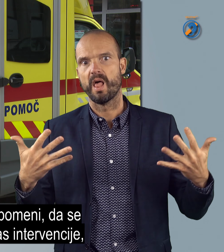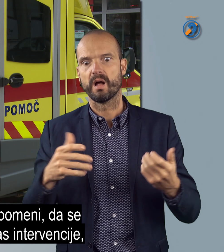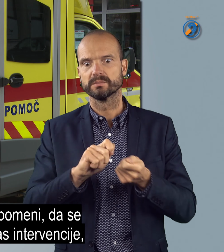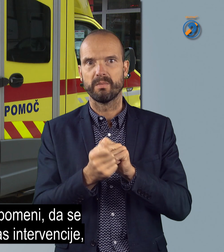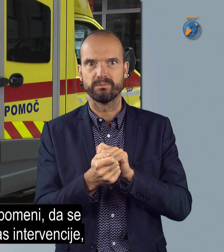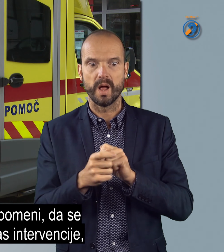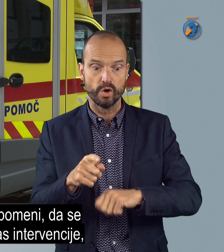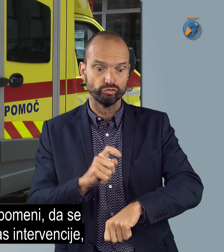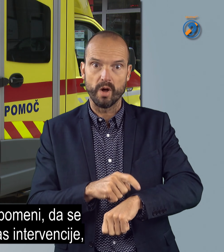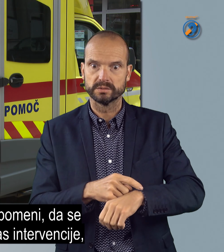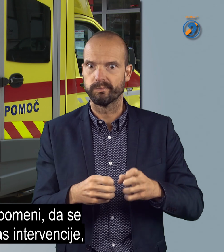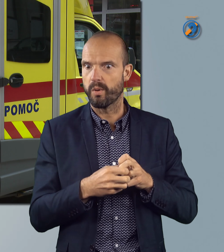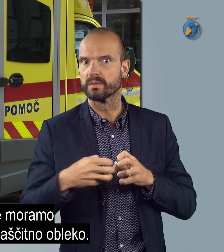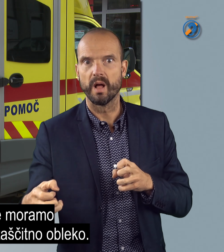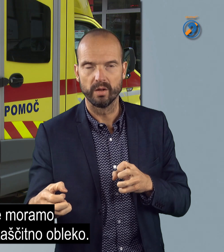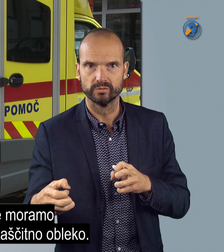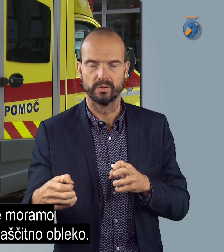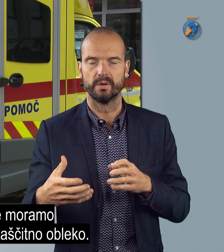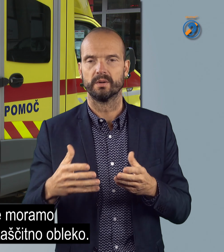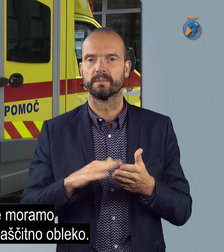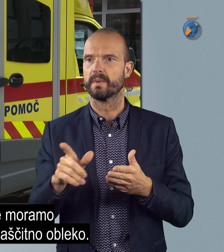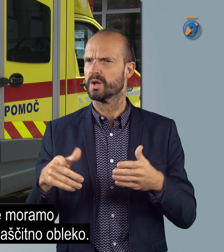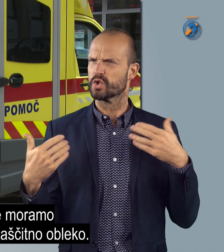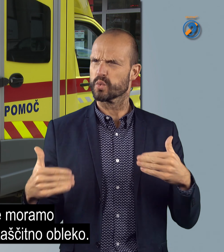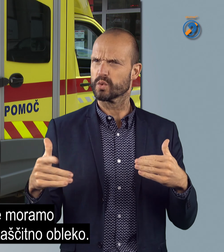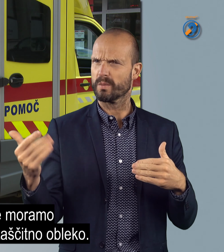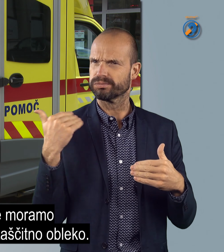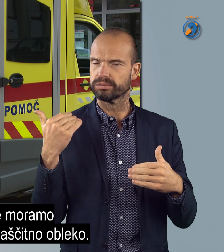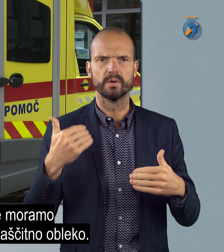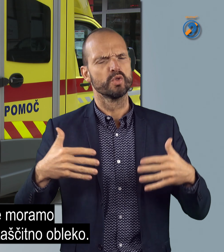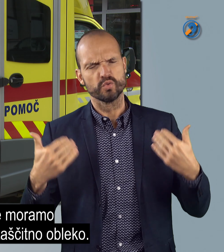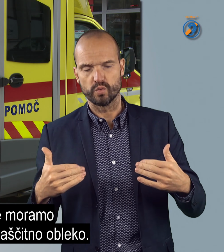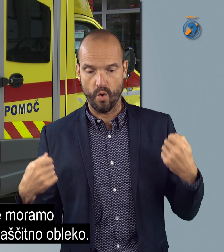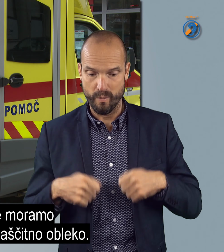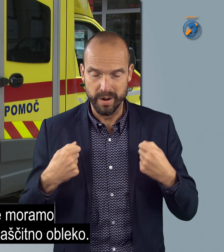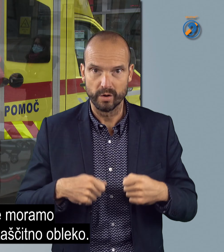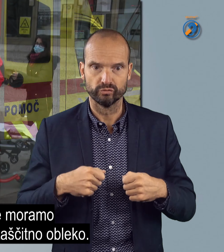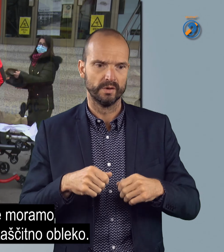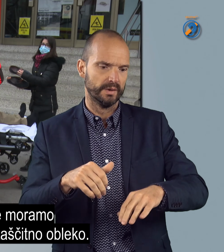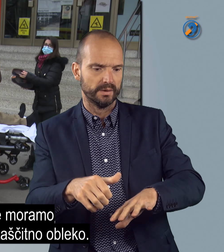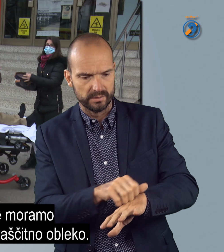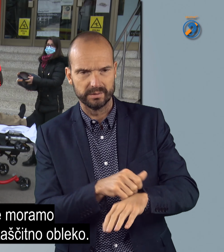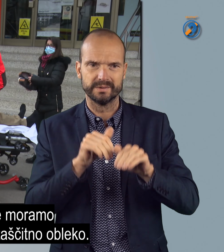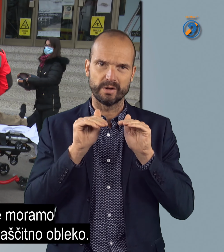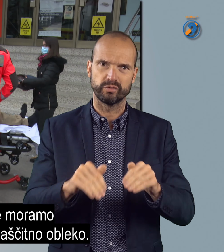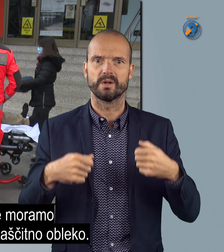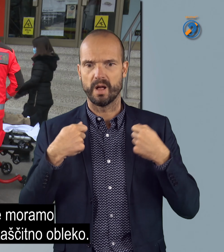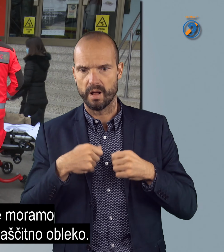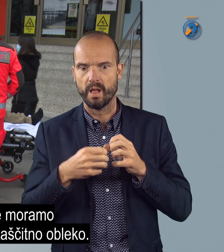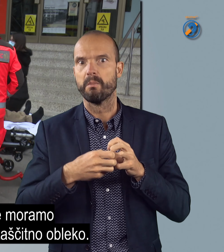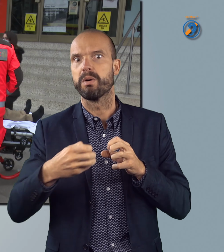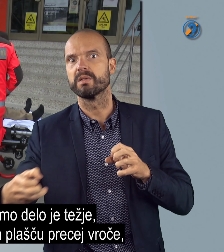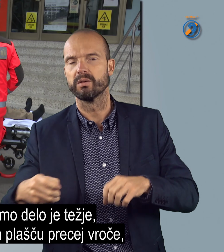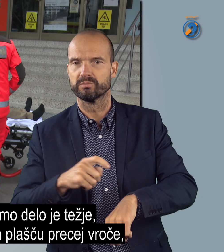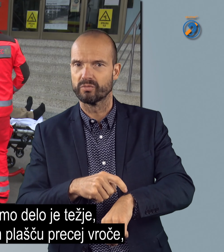da se podaljša čas intervencije, ne, se pravi, ker se moramo mi obleči v to zaščitno opremo oziroma